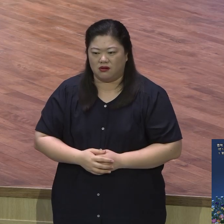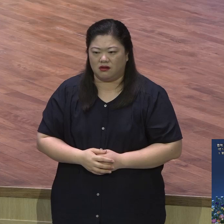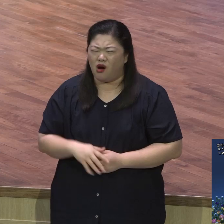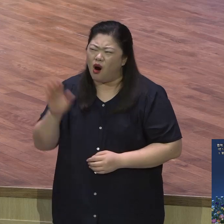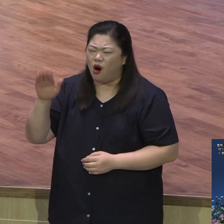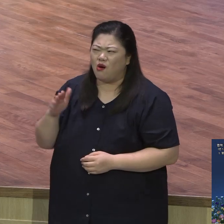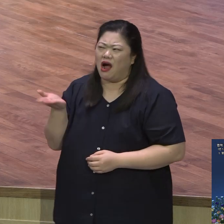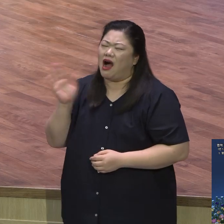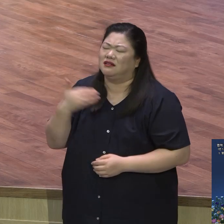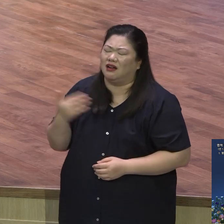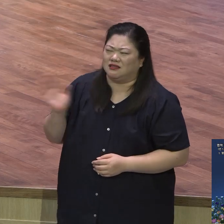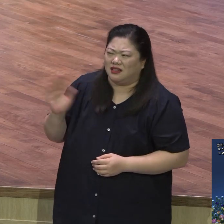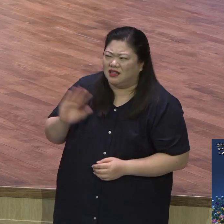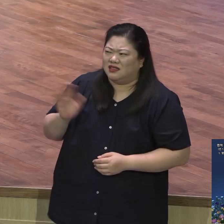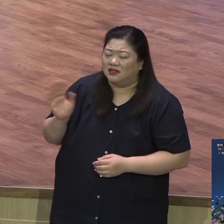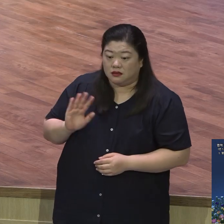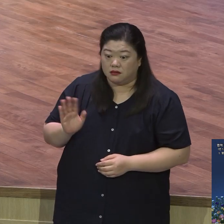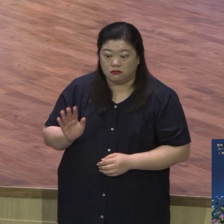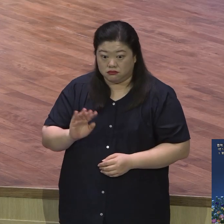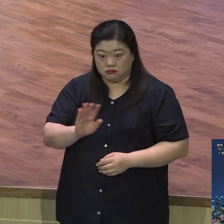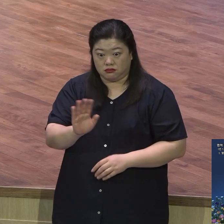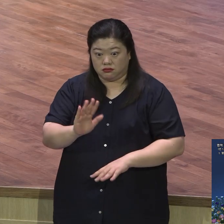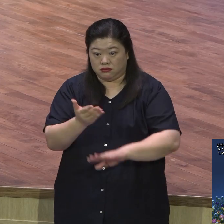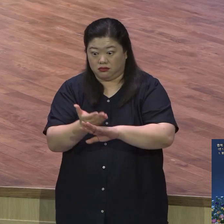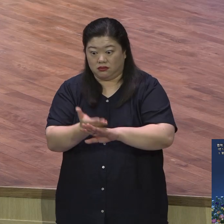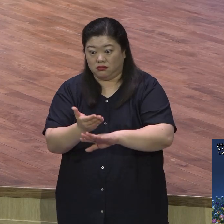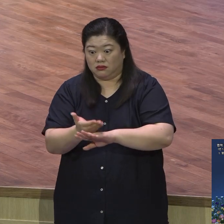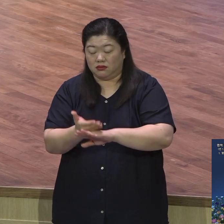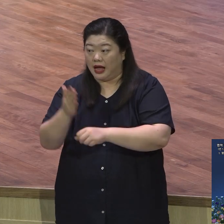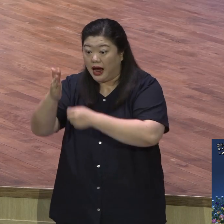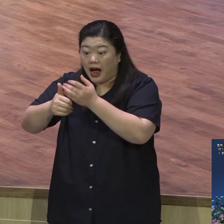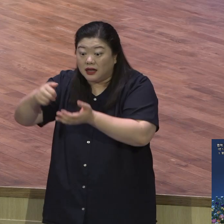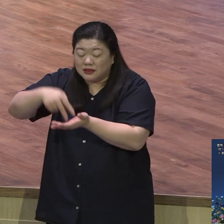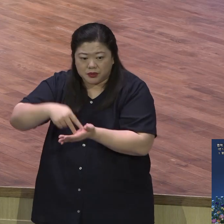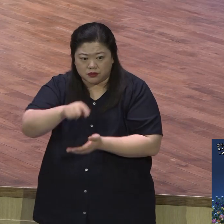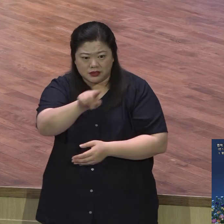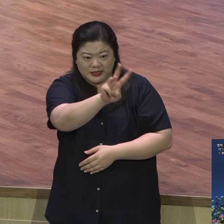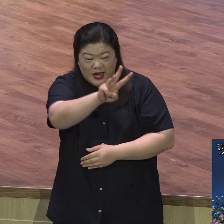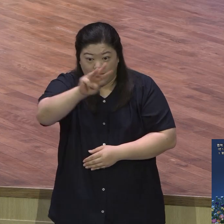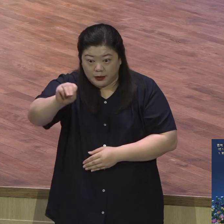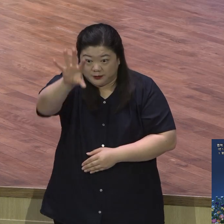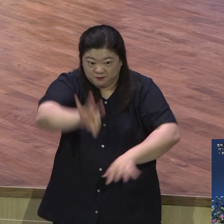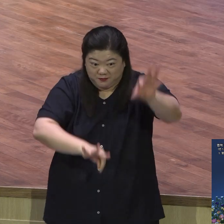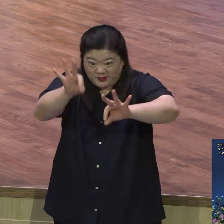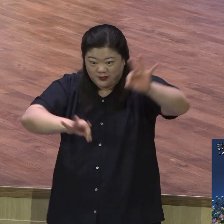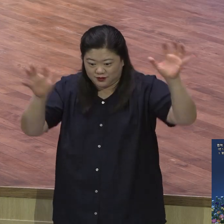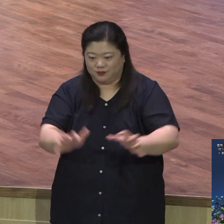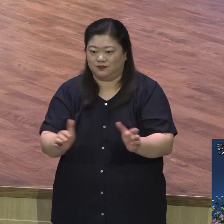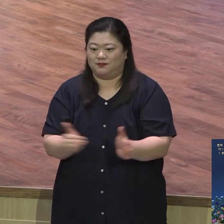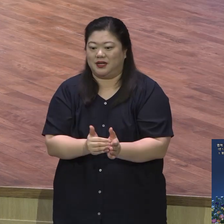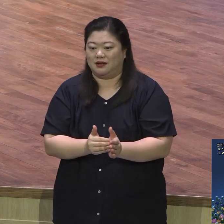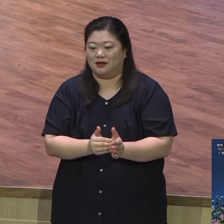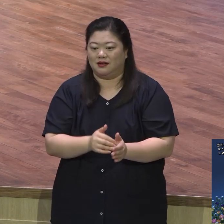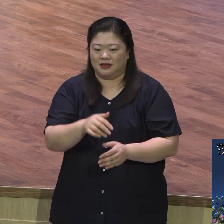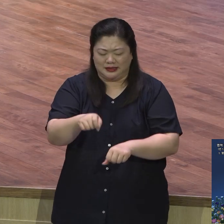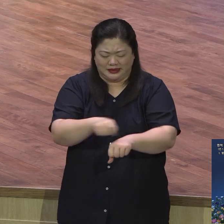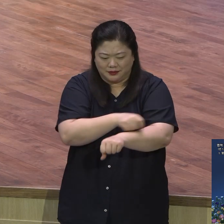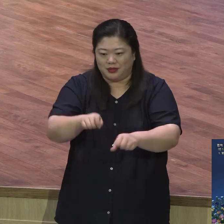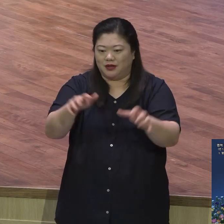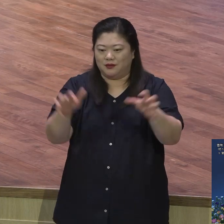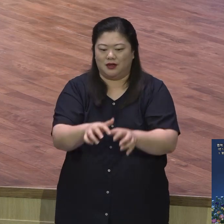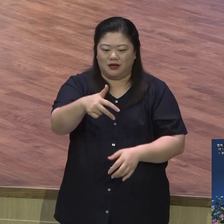된다고요. 하나님 기준에서 여운교를 부르셨다. 이 사람은 영적 정예 군사구나. 그래 봐야 돼요.